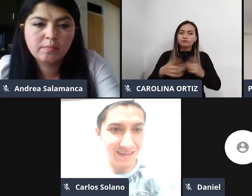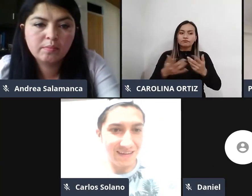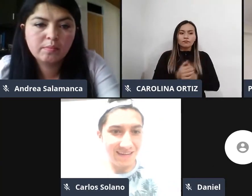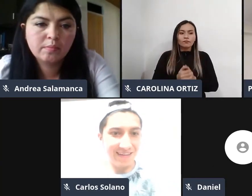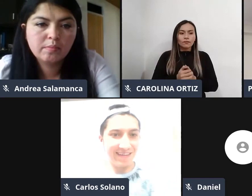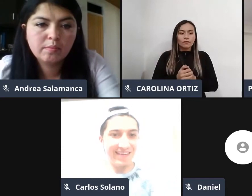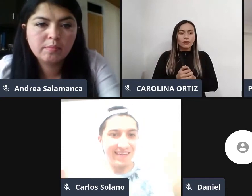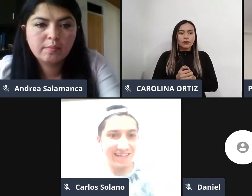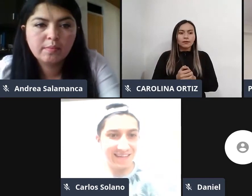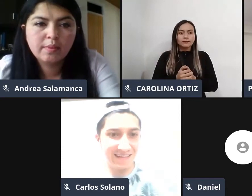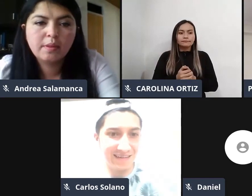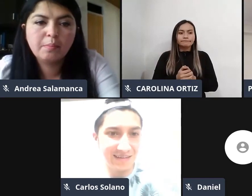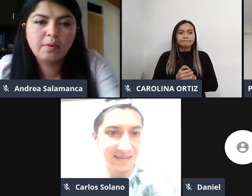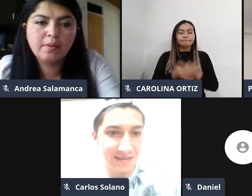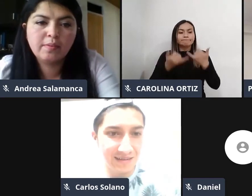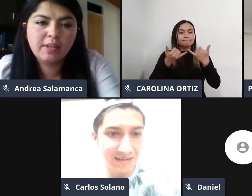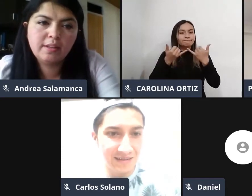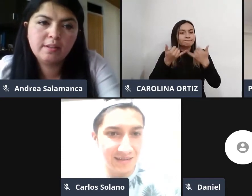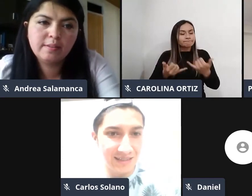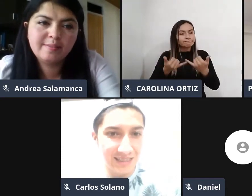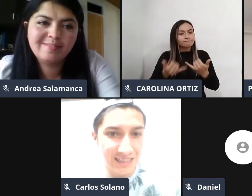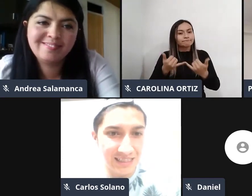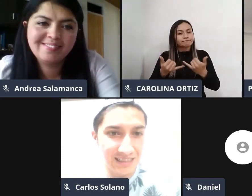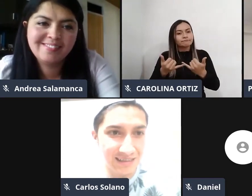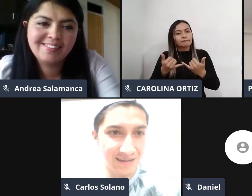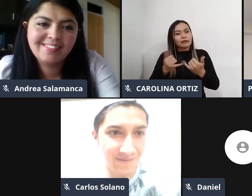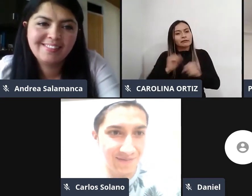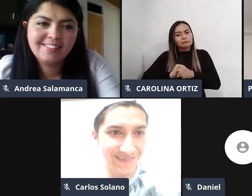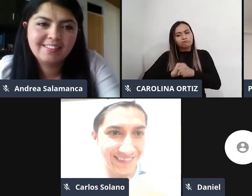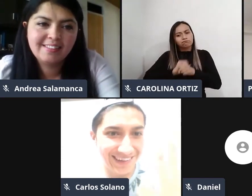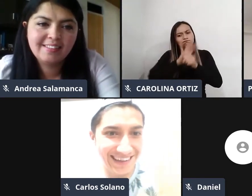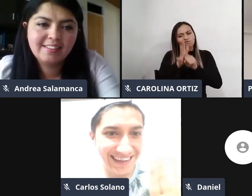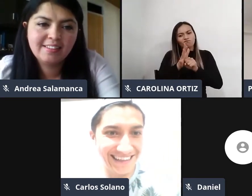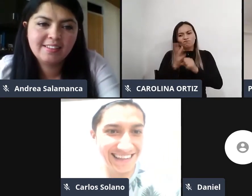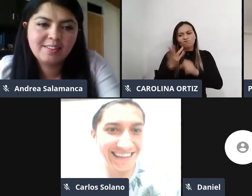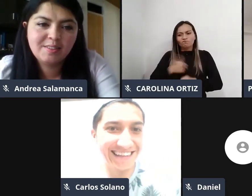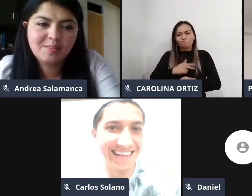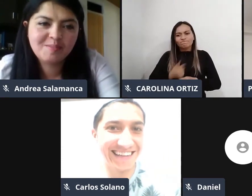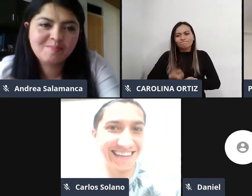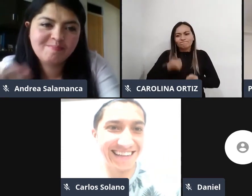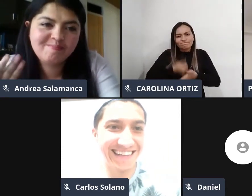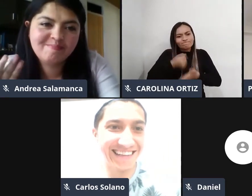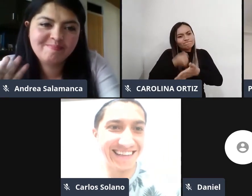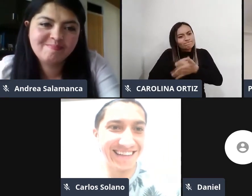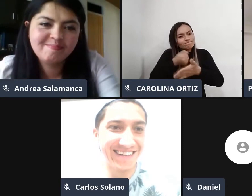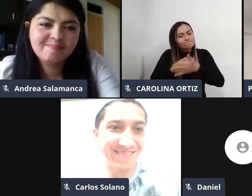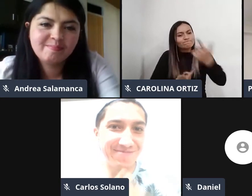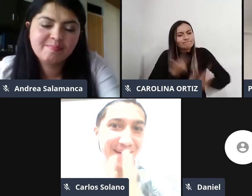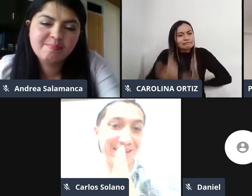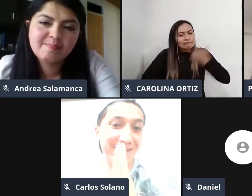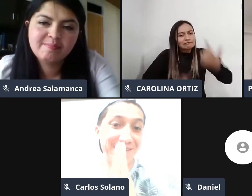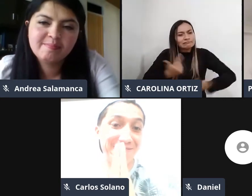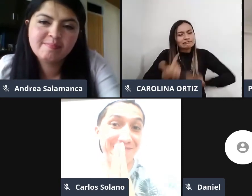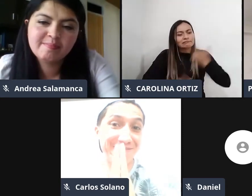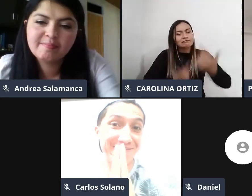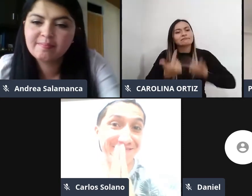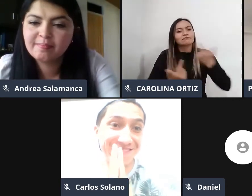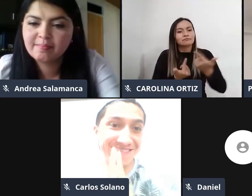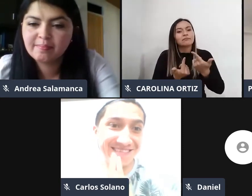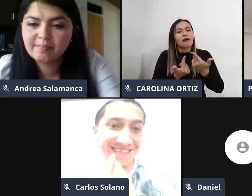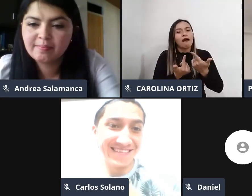vamos a tener que estar luchando todo el tiempo, ha emergido una violencia